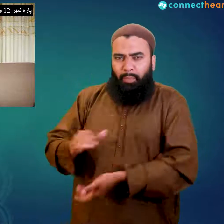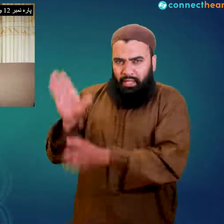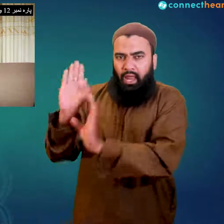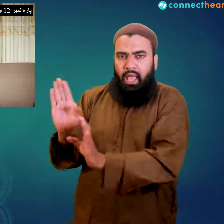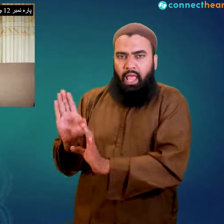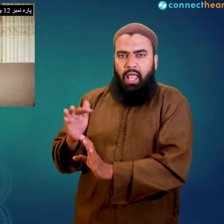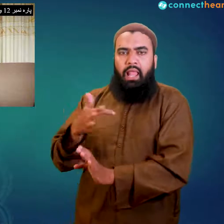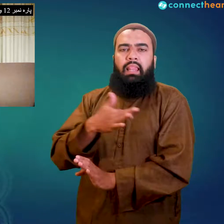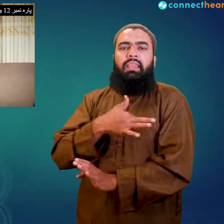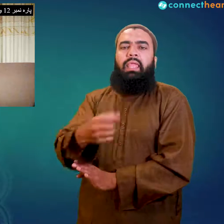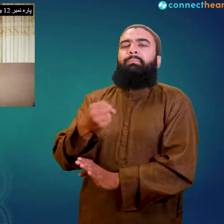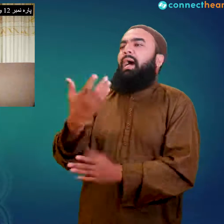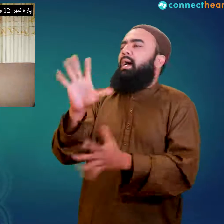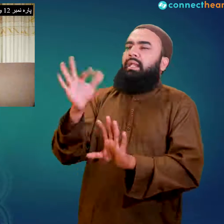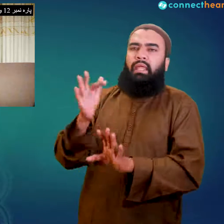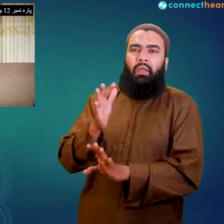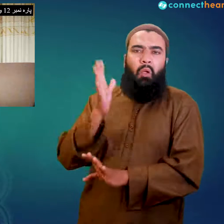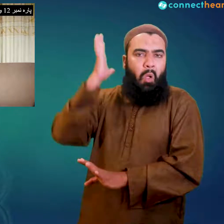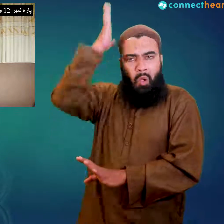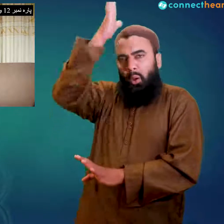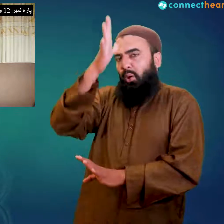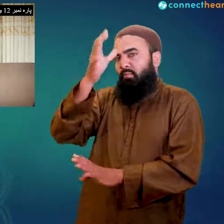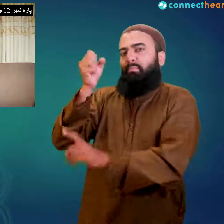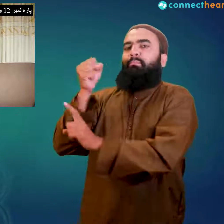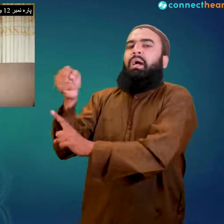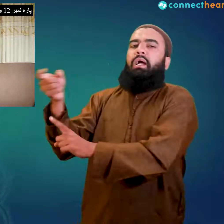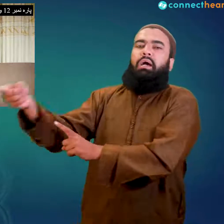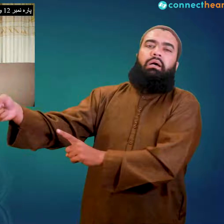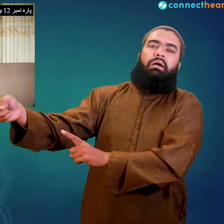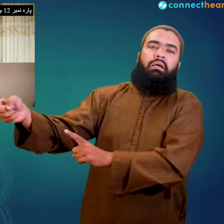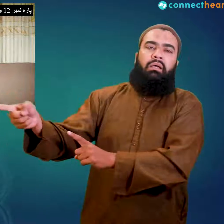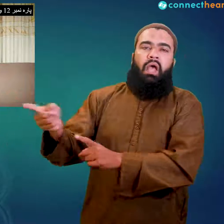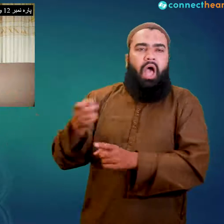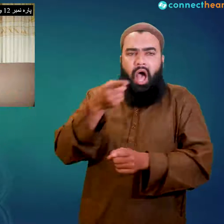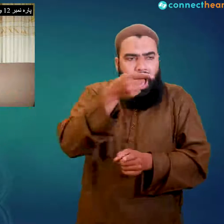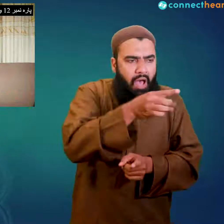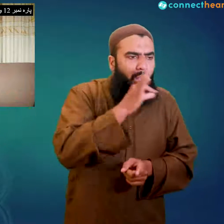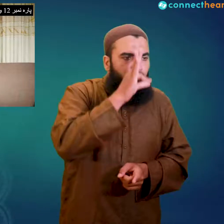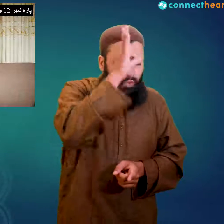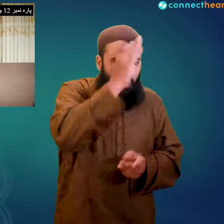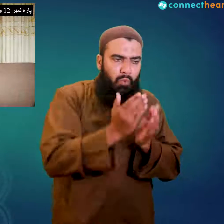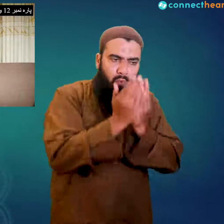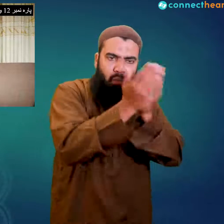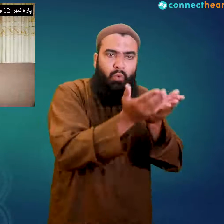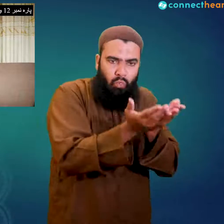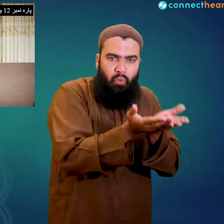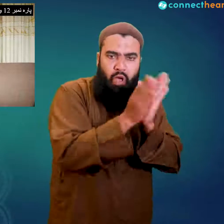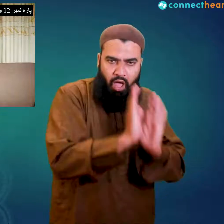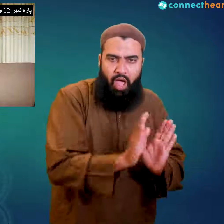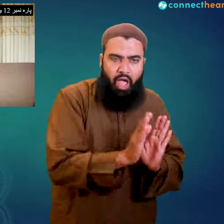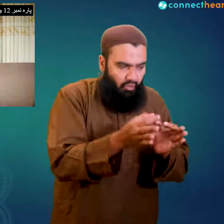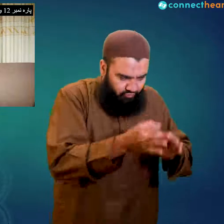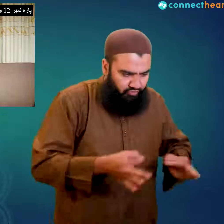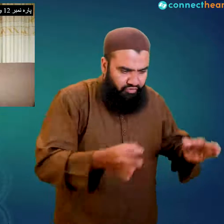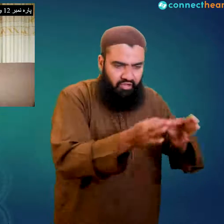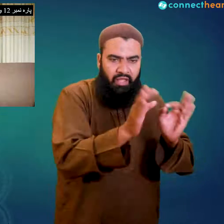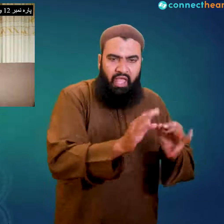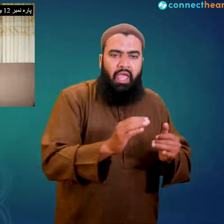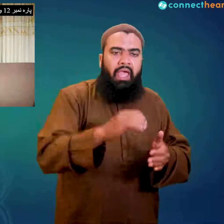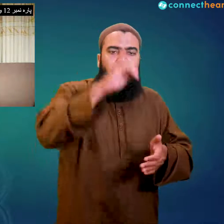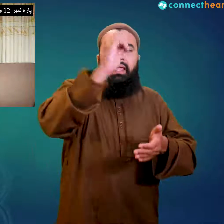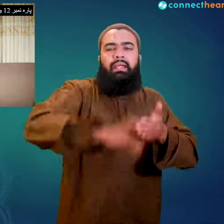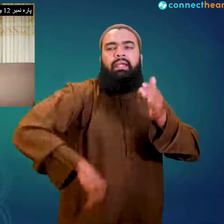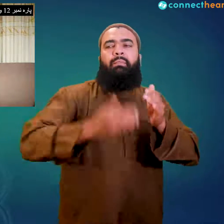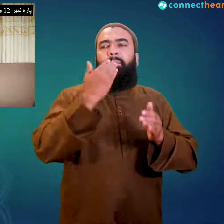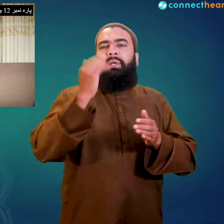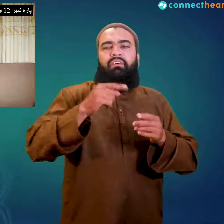صالح نہیں ہے، وہ ایمان والا عمل صالح والا نہیں ہے، اس لیے وہ آپ کے اہل میں شمار نہیں، وہ آپ کے اہل